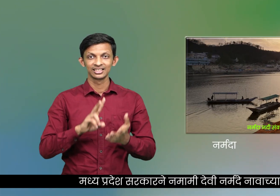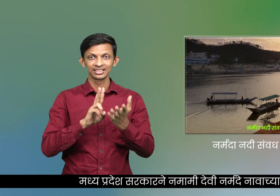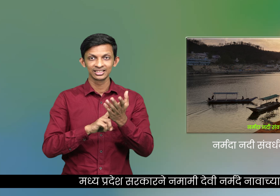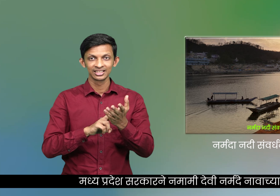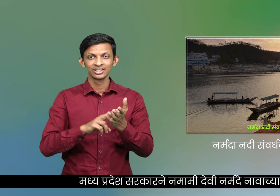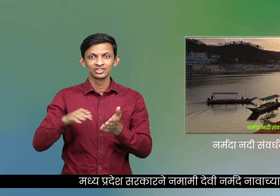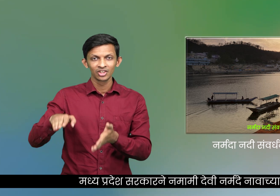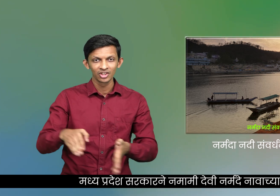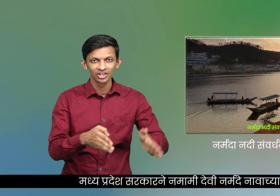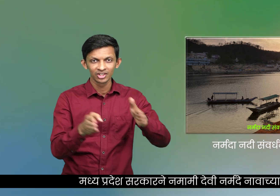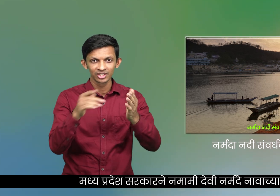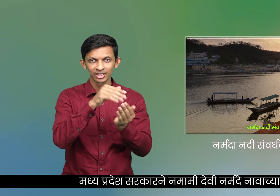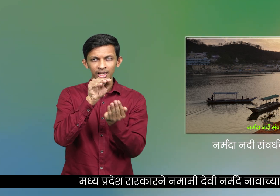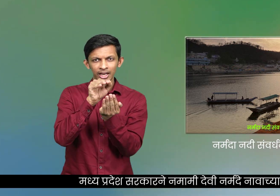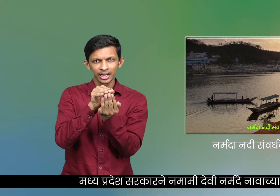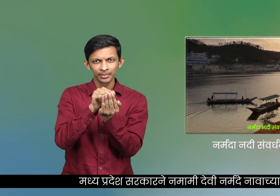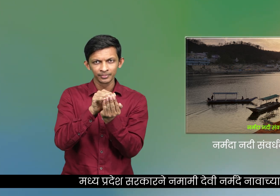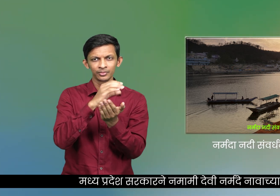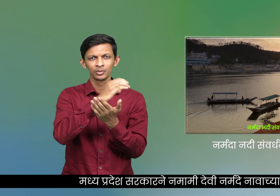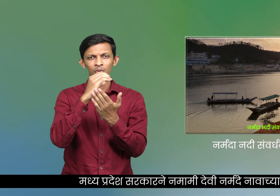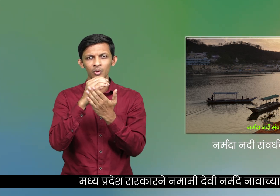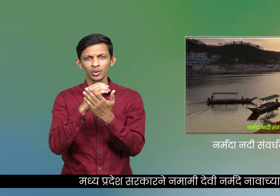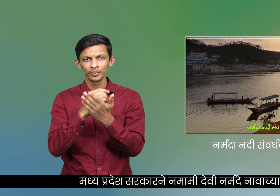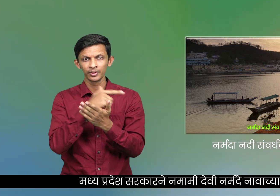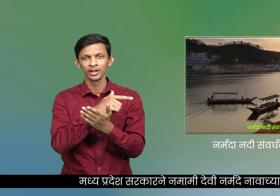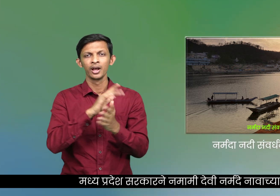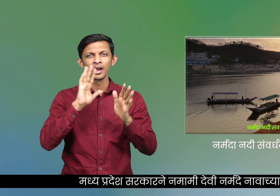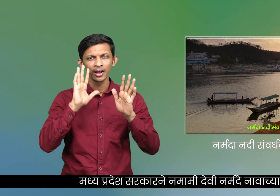मध्य प्रदेश सरकारने नमामि देवी नर्मदे नावाच्या योजनेद्वारे